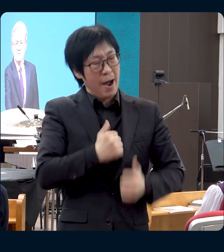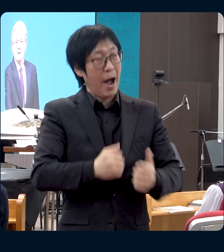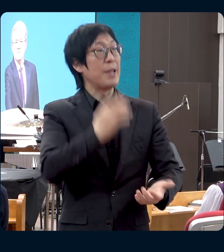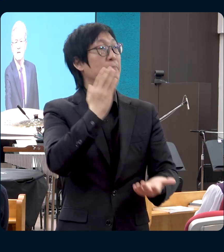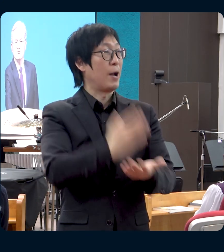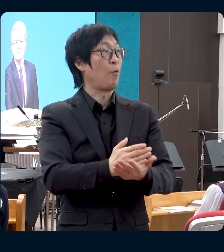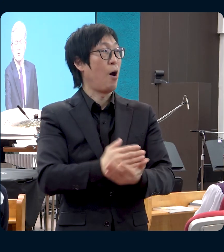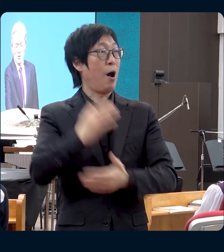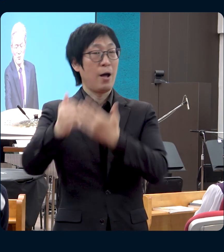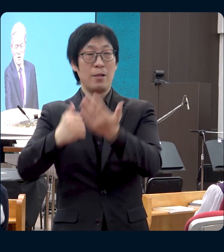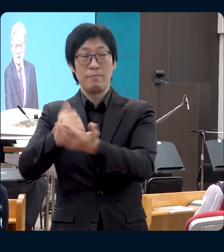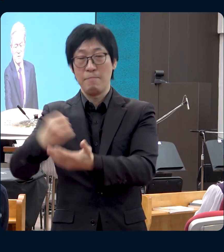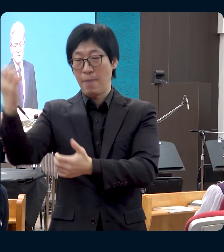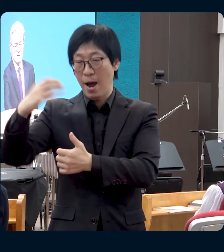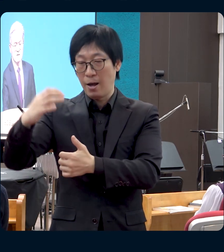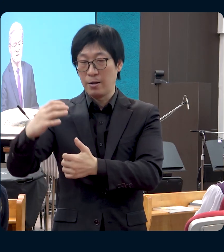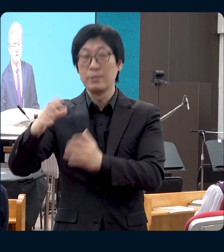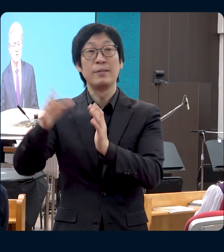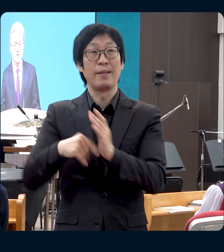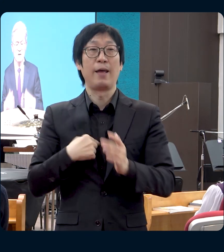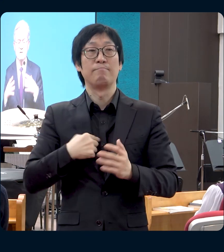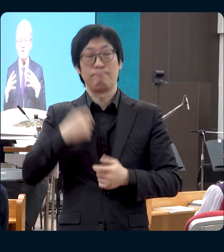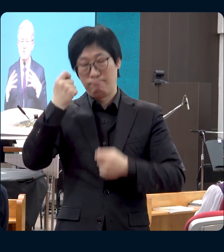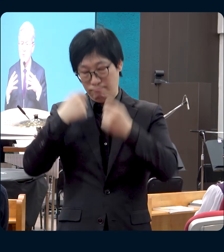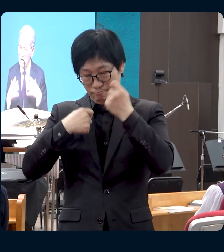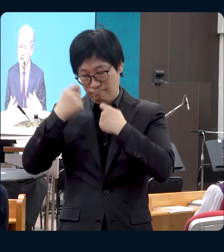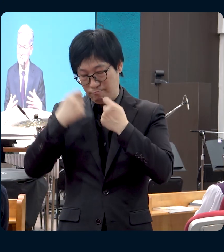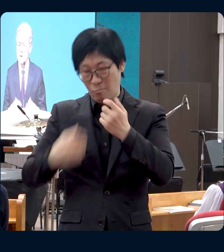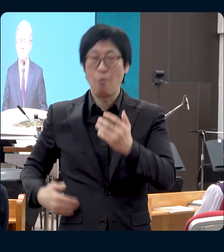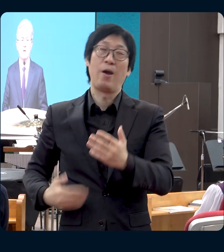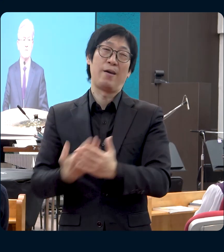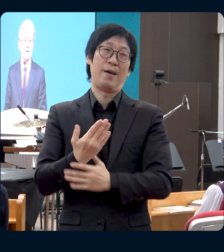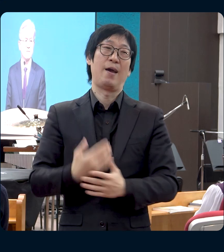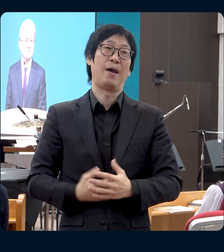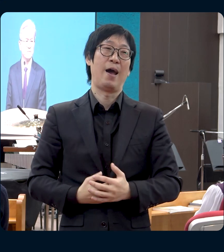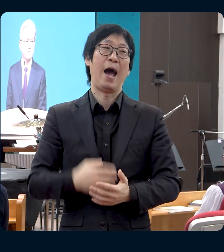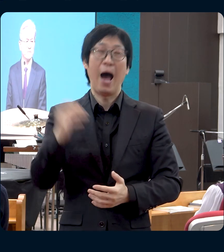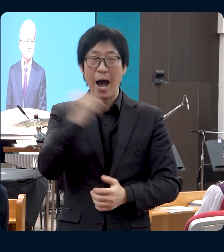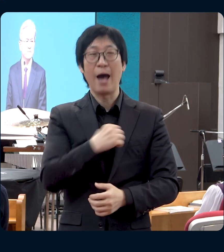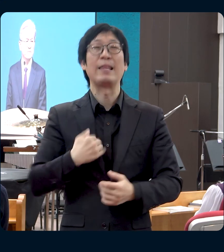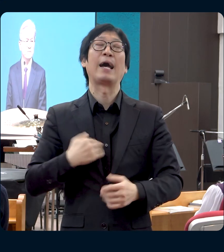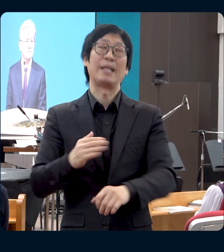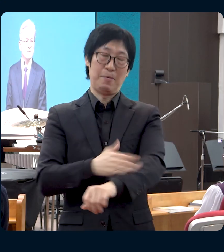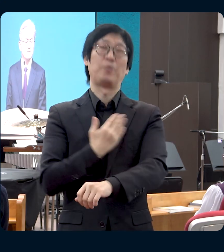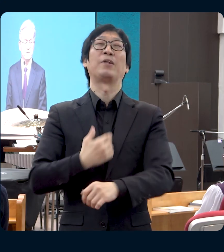그날 정말 많이 울면서 회개했습니다. 저의 그 완악한 마음 때문에.